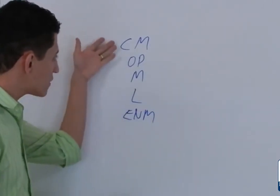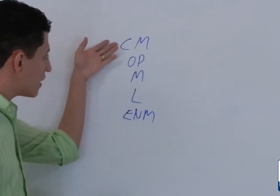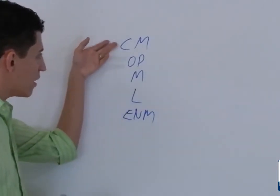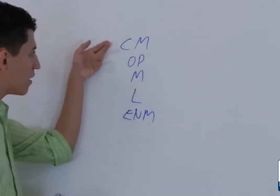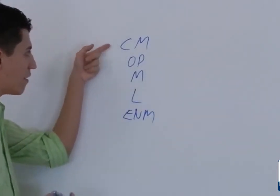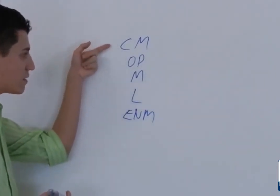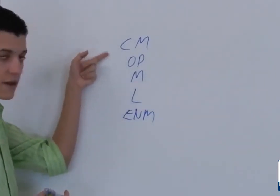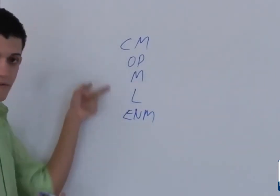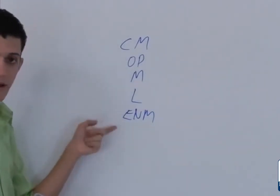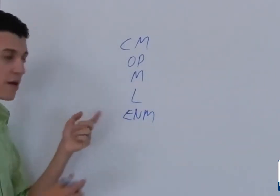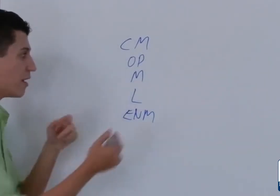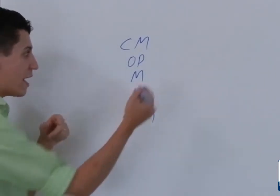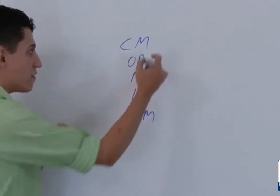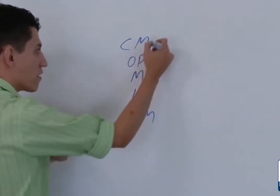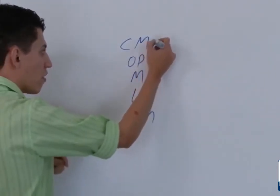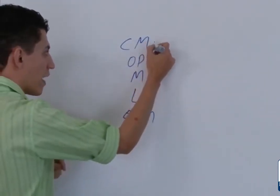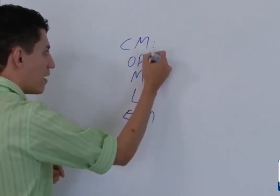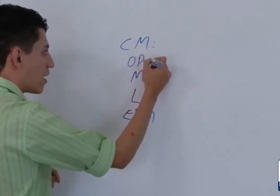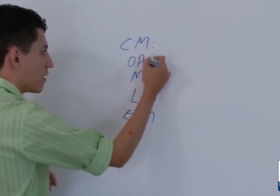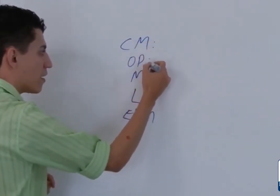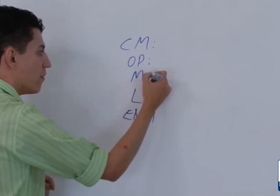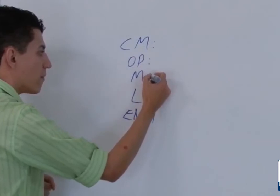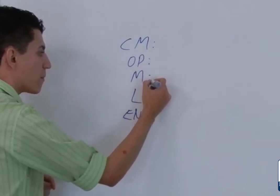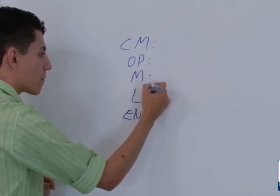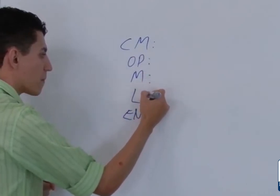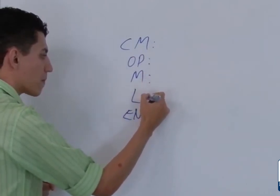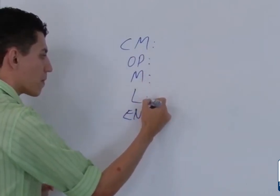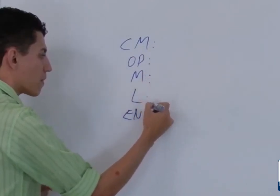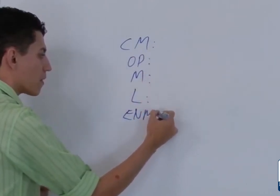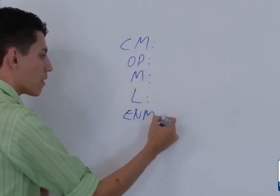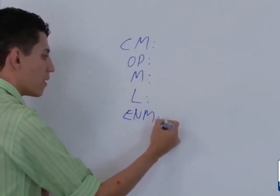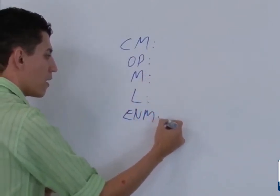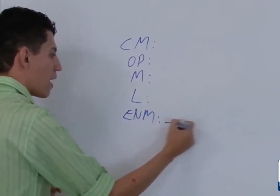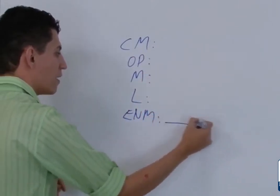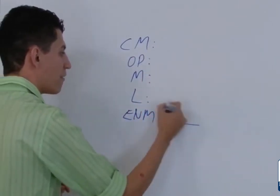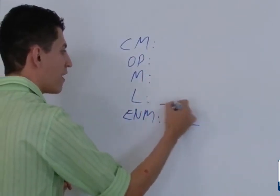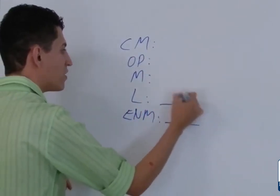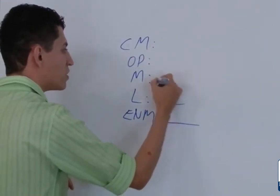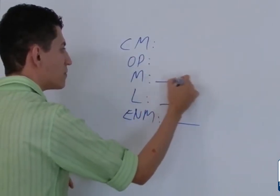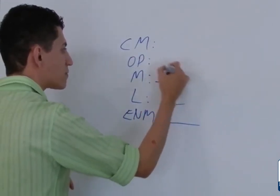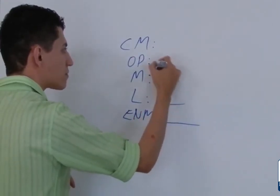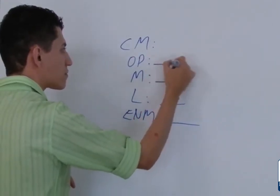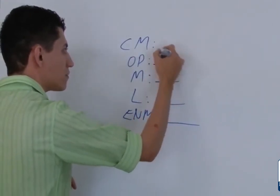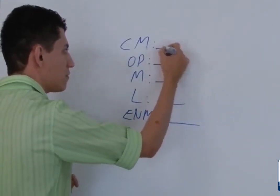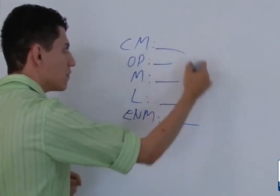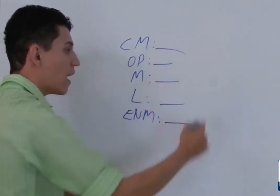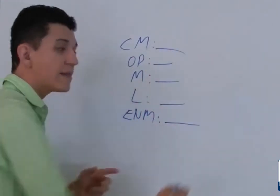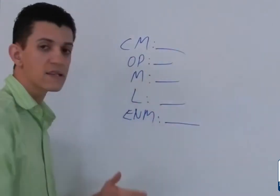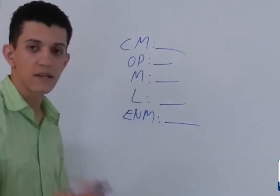você escrever. E aí você colocaria lá então, aqui na frente, a descrição